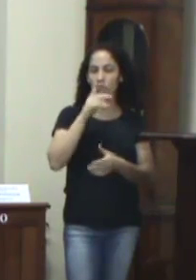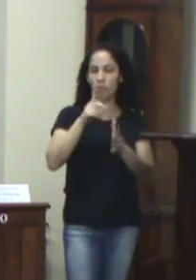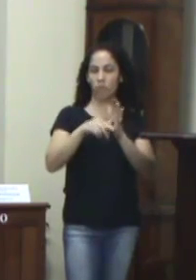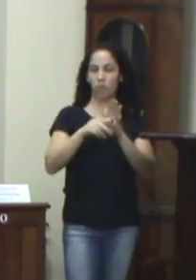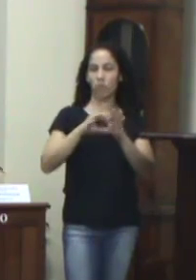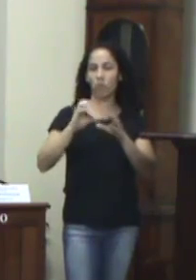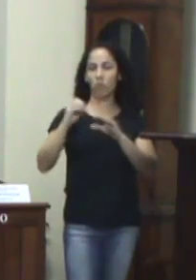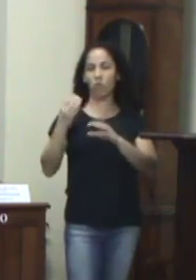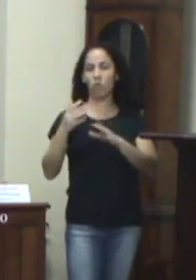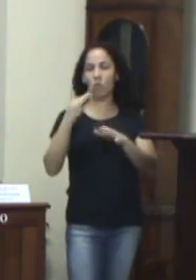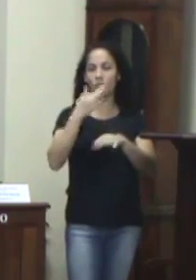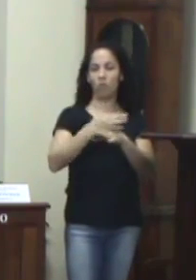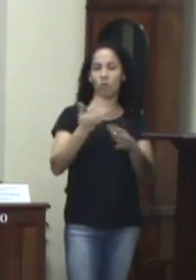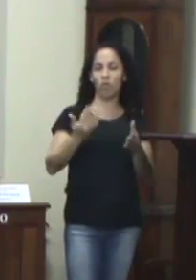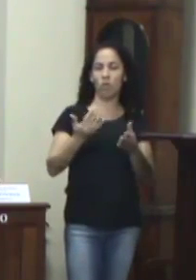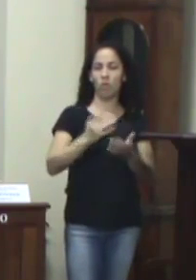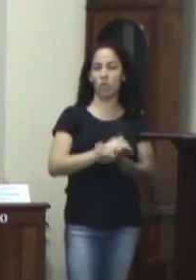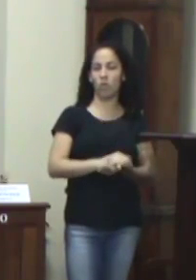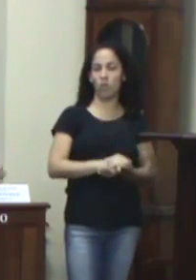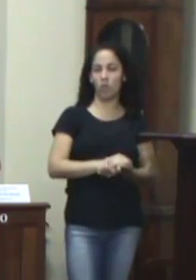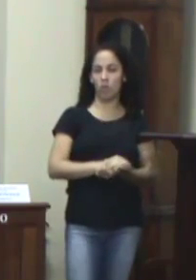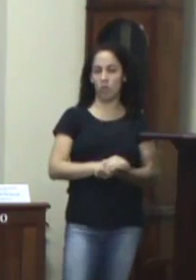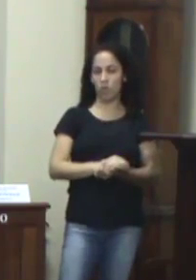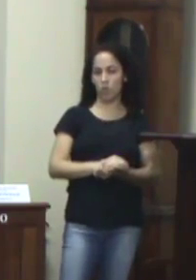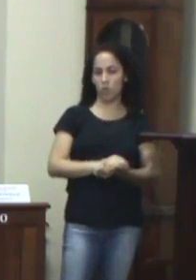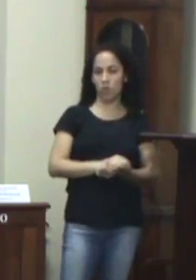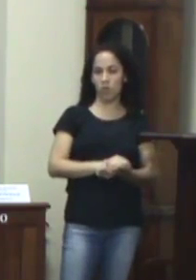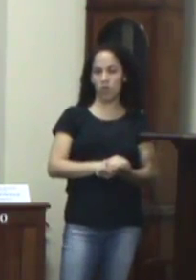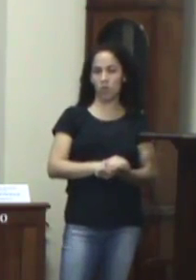possível falta para a sessão ordinária de hoje.